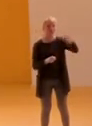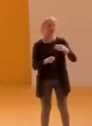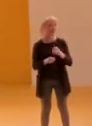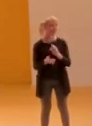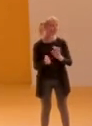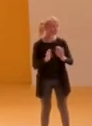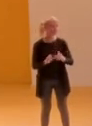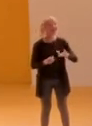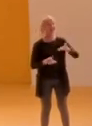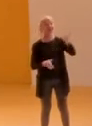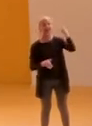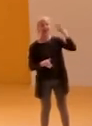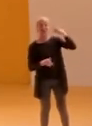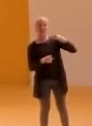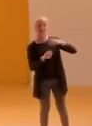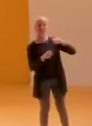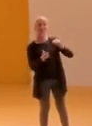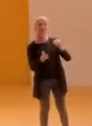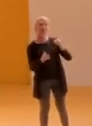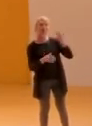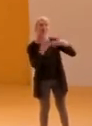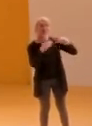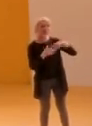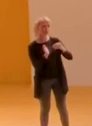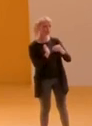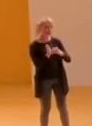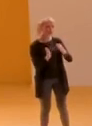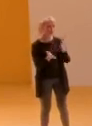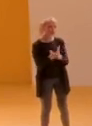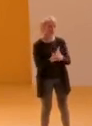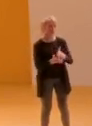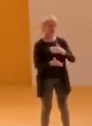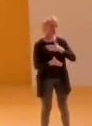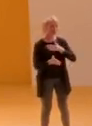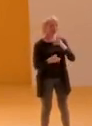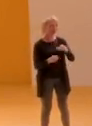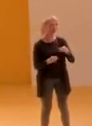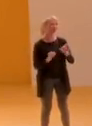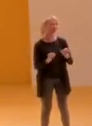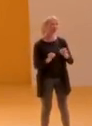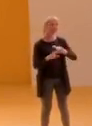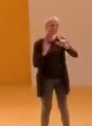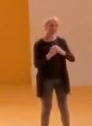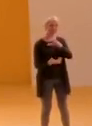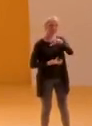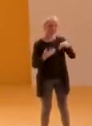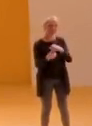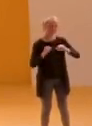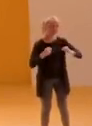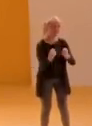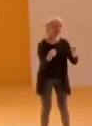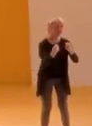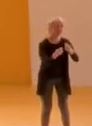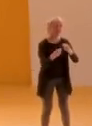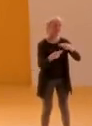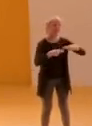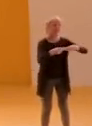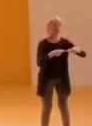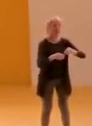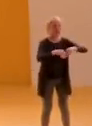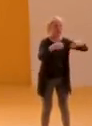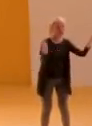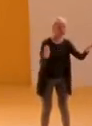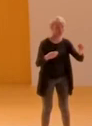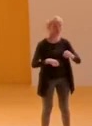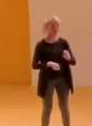z owoców przeszłości i dorzuca kolejne plus cały świat zaczyna się w ten proces angażować wcześniej na